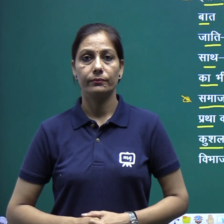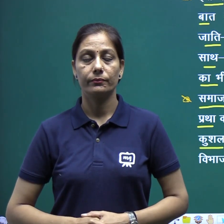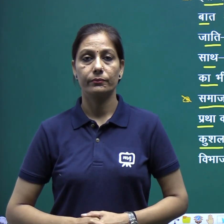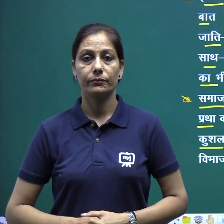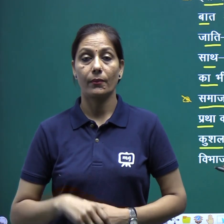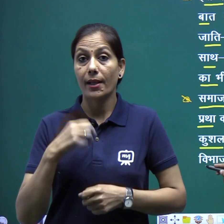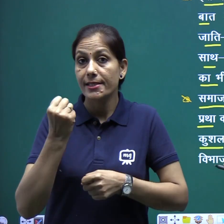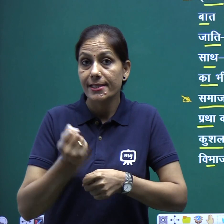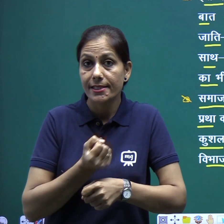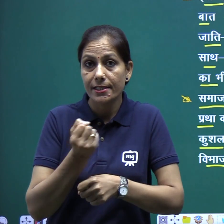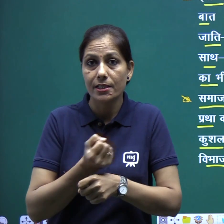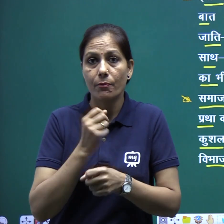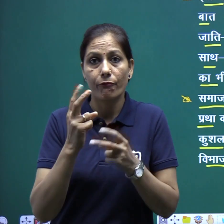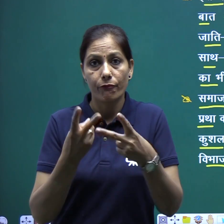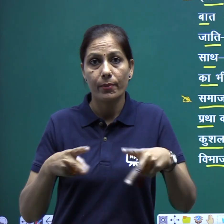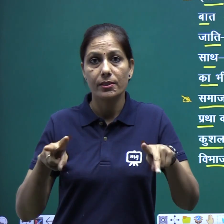श्रम विभाजन करने से